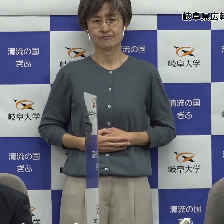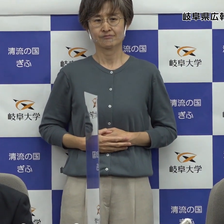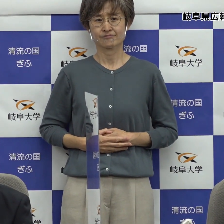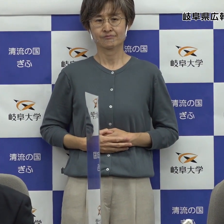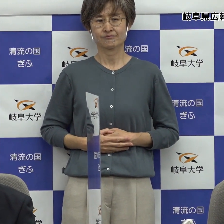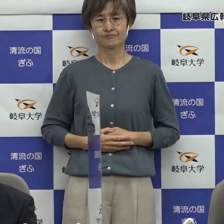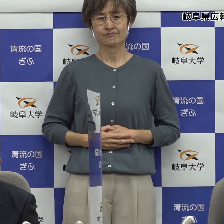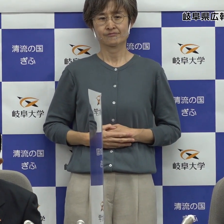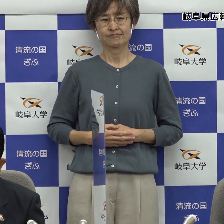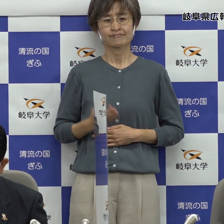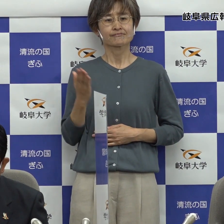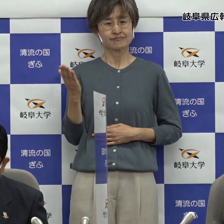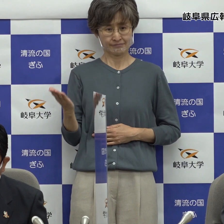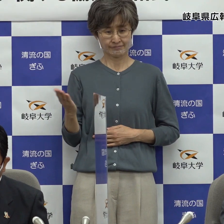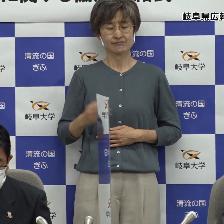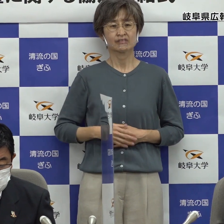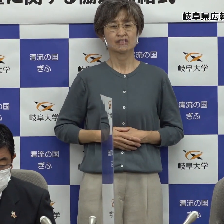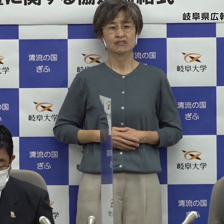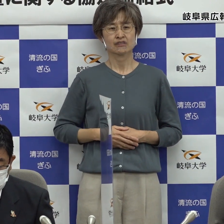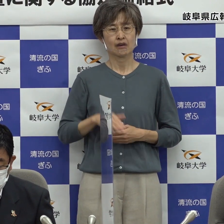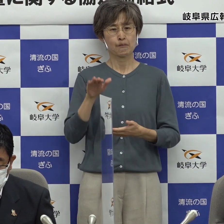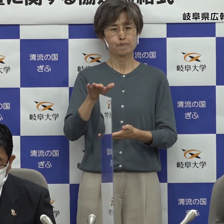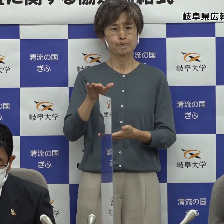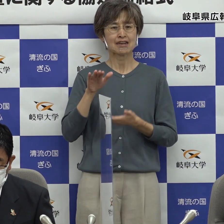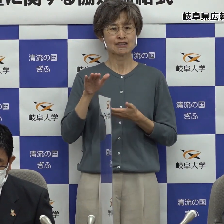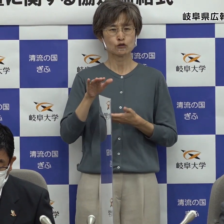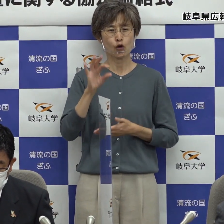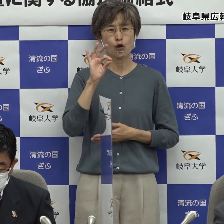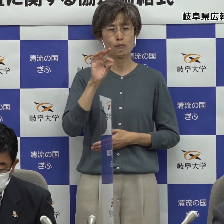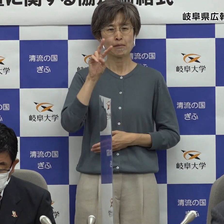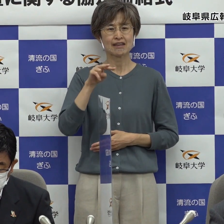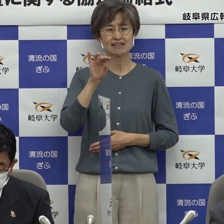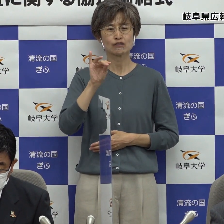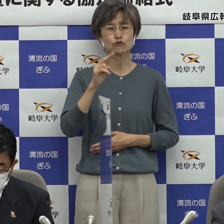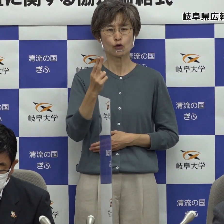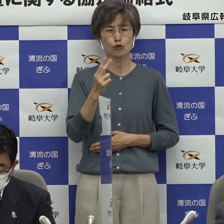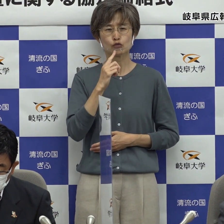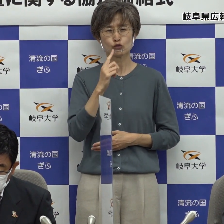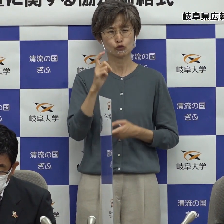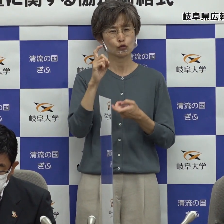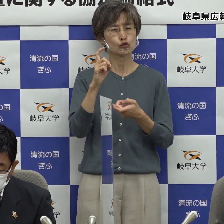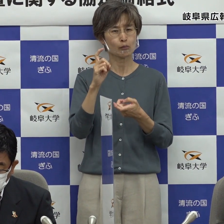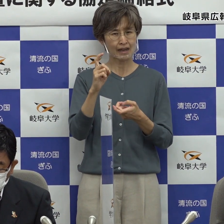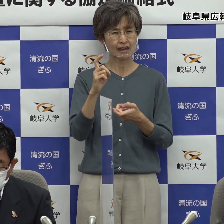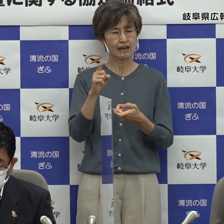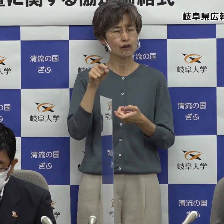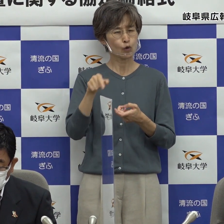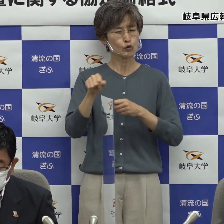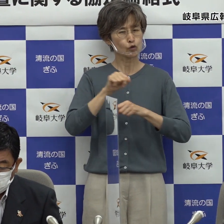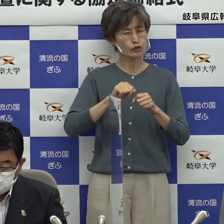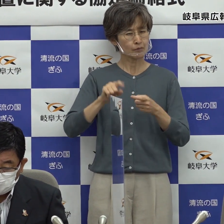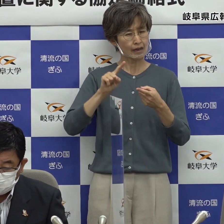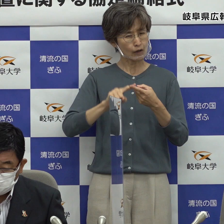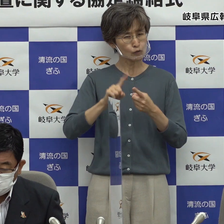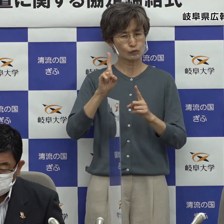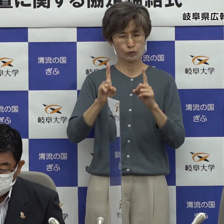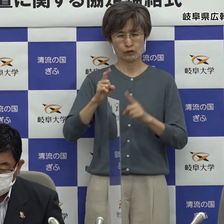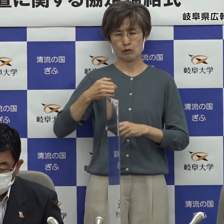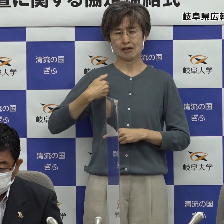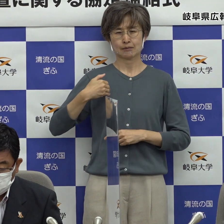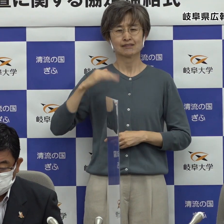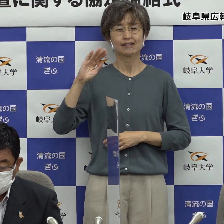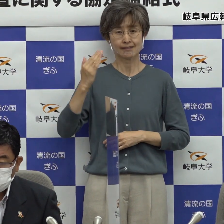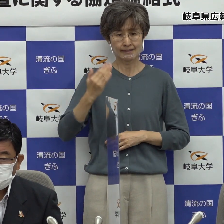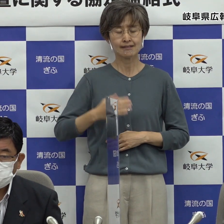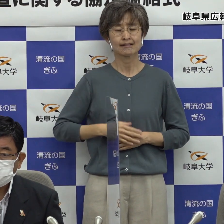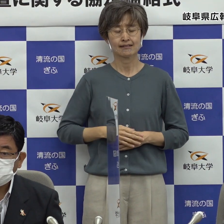メリットという言葉がですね、この取り組みについてふさわしいかどうかよく分かりませんが、要は今申し